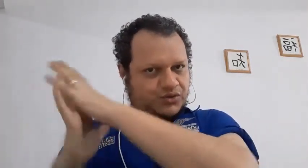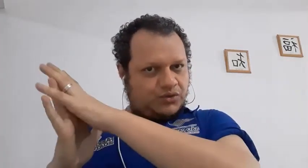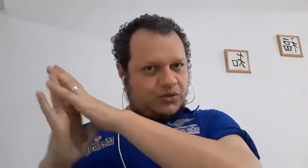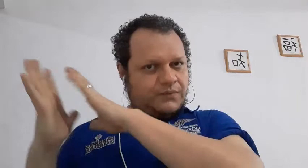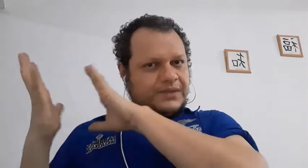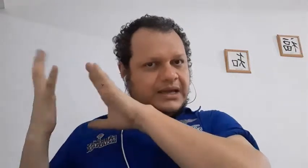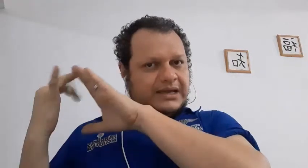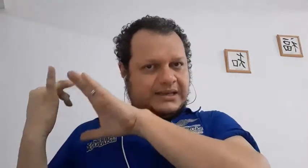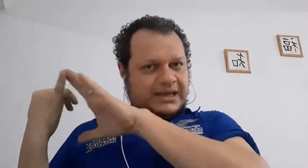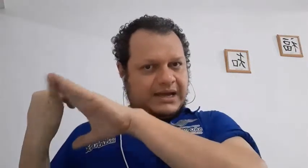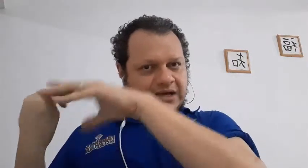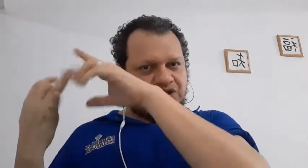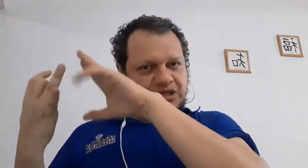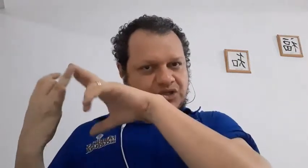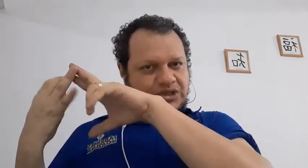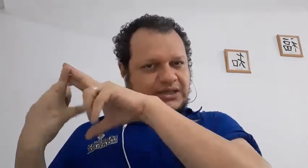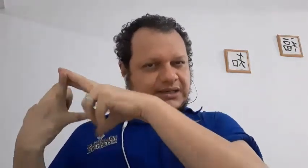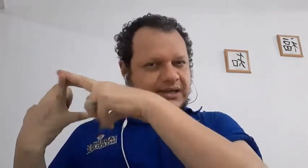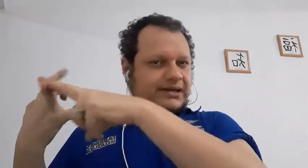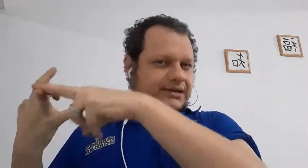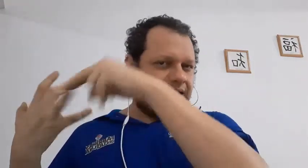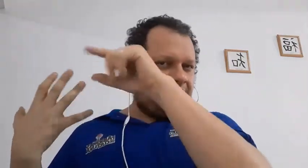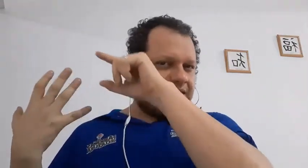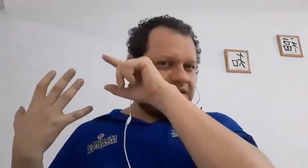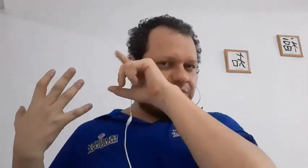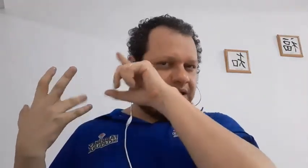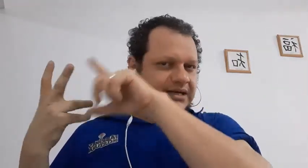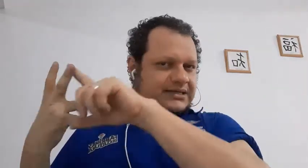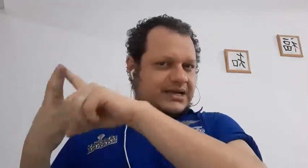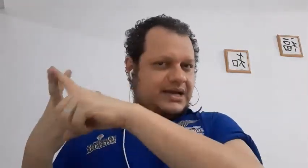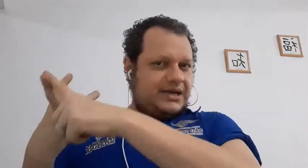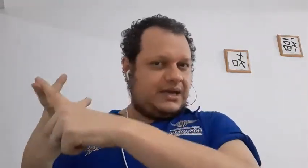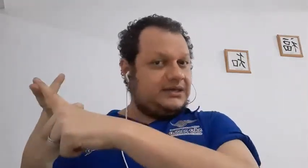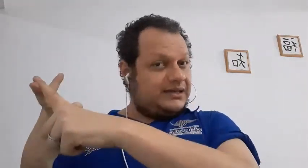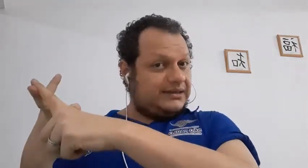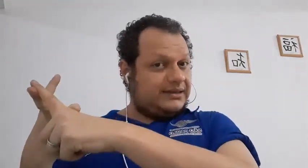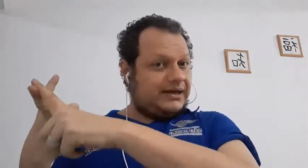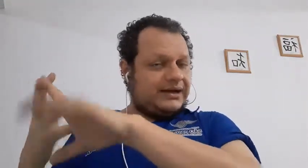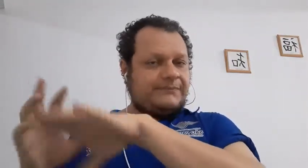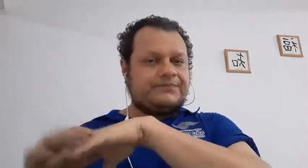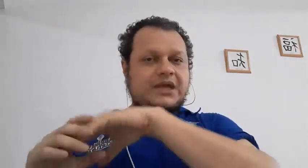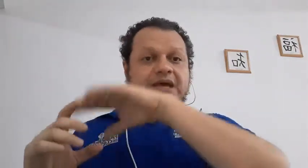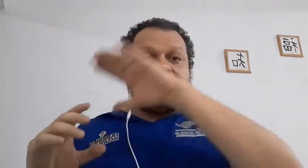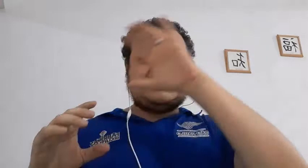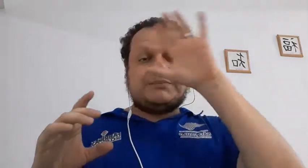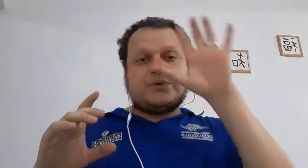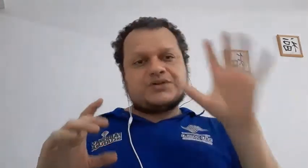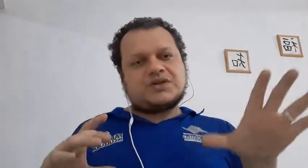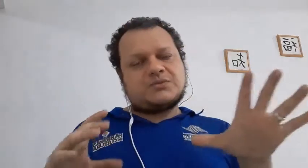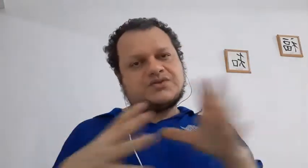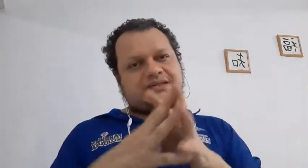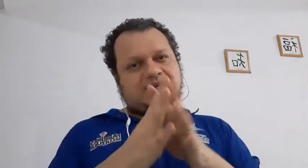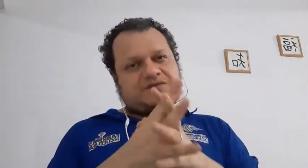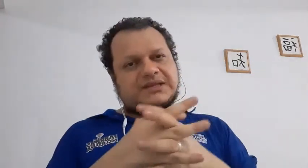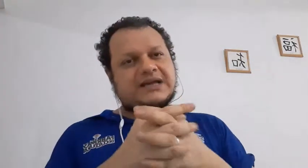estudou, né? Argentina, Espanha e Inglaterra. E depois nós vamos fazer atividades